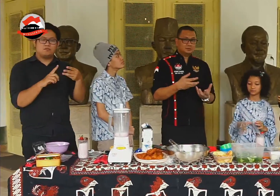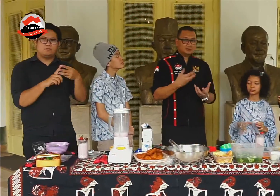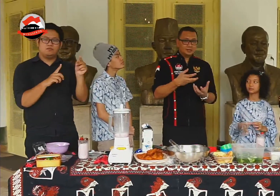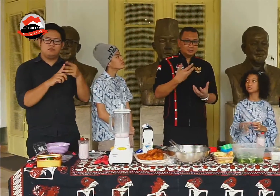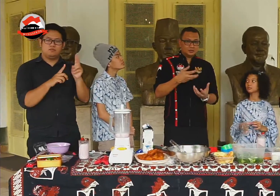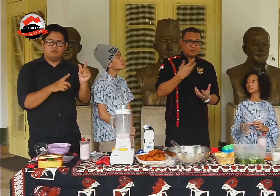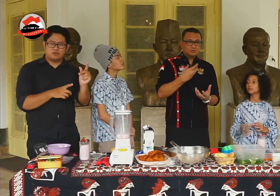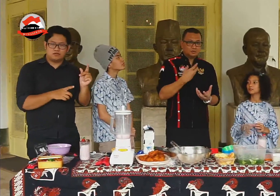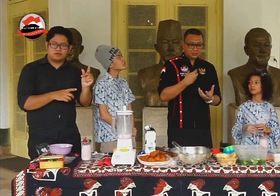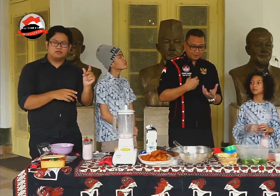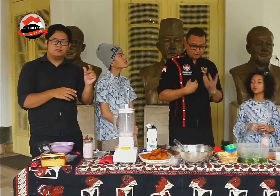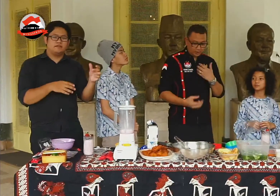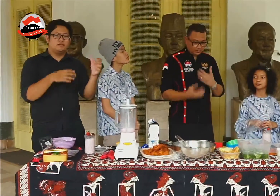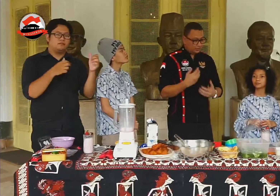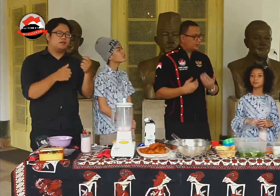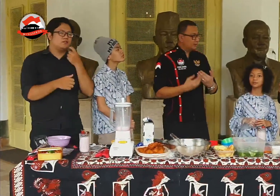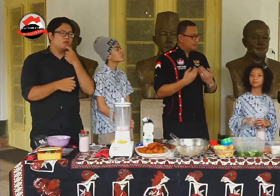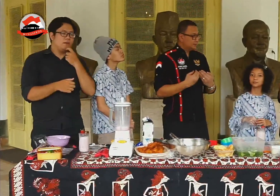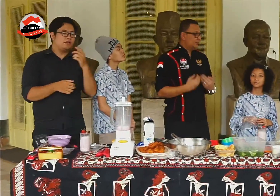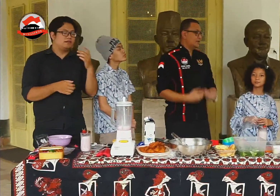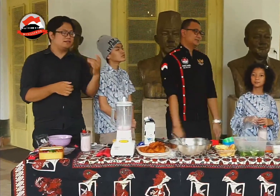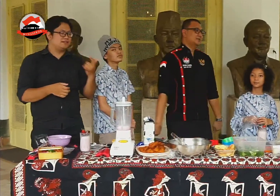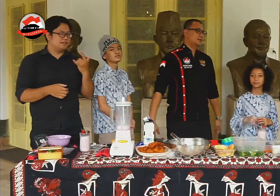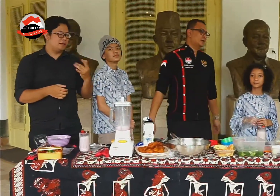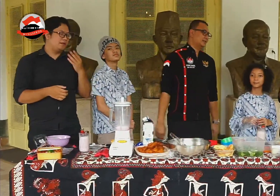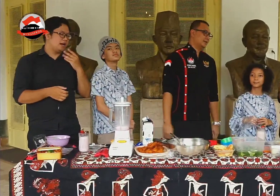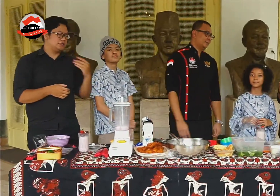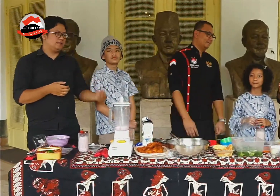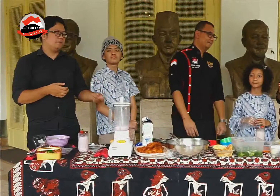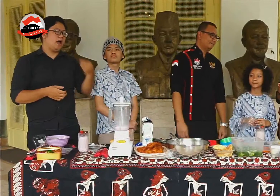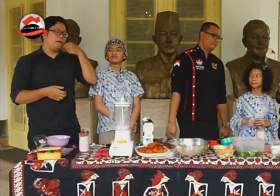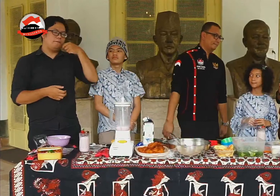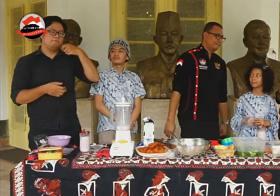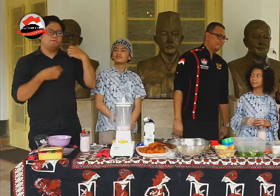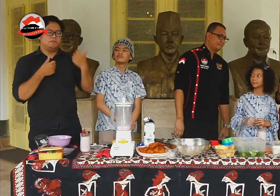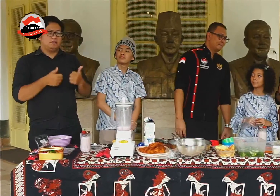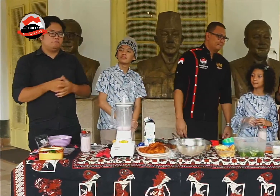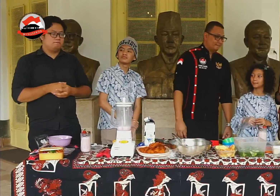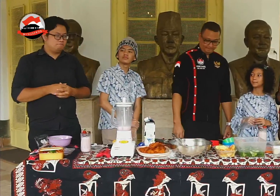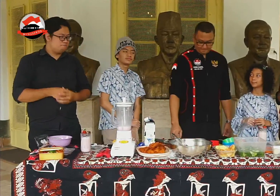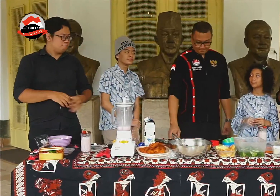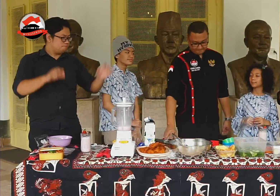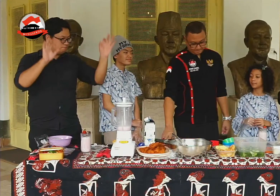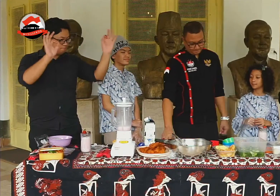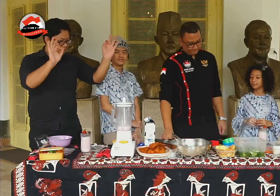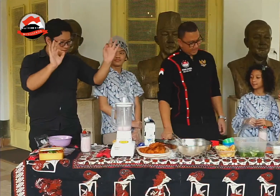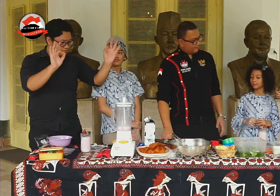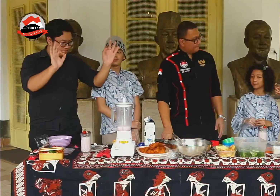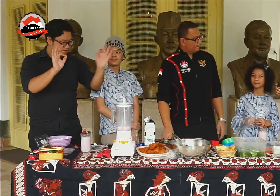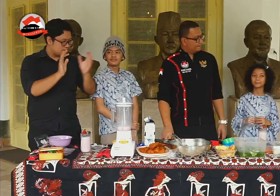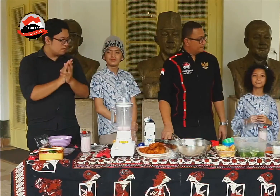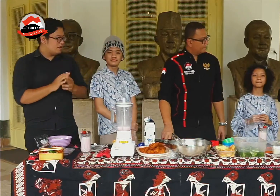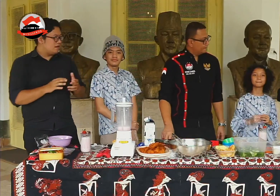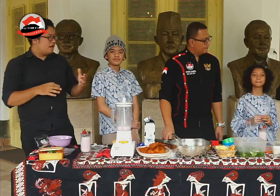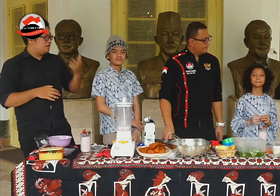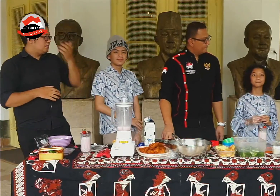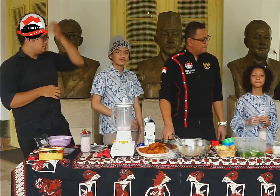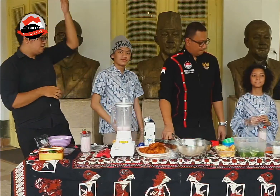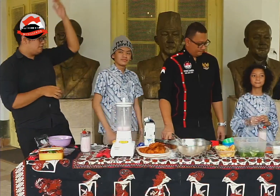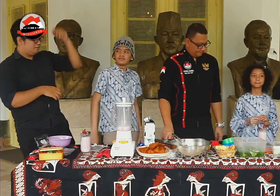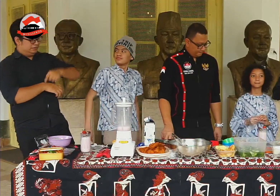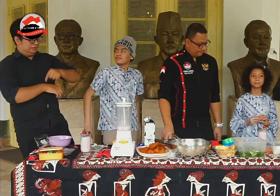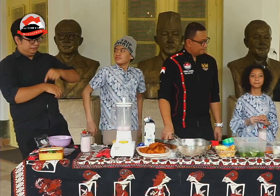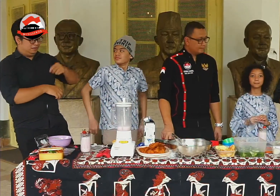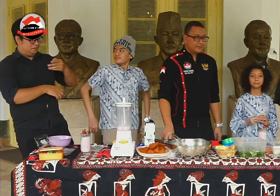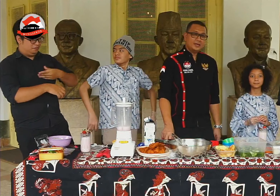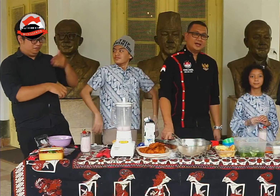itu coba untuk tetap masuk kandungan si nasinya ke kita. Oke, kalau gitu chef, sekarang waktunya sudah mau